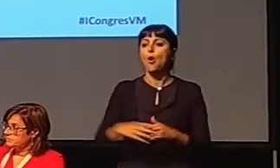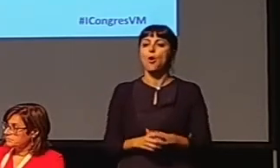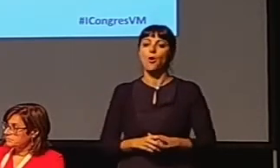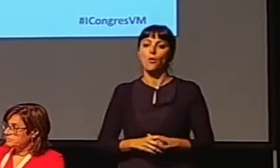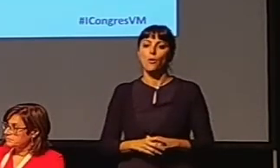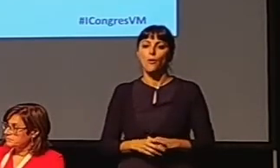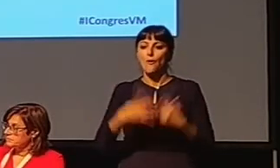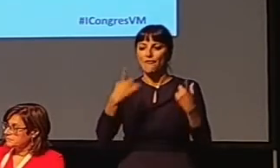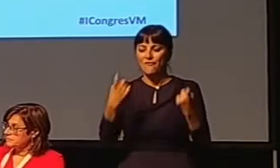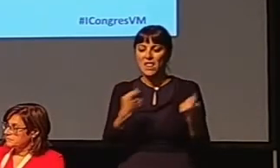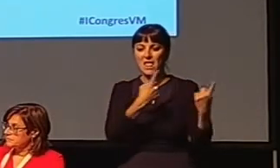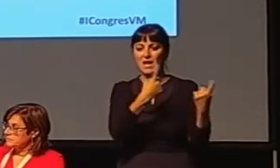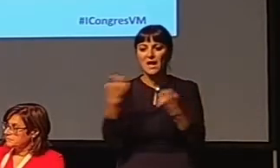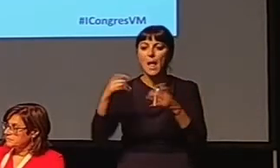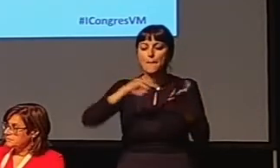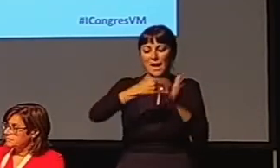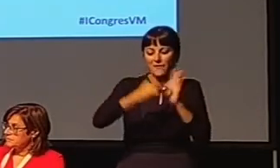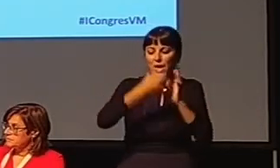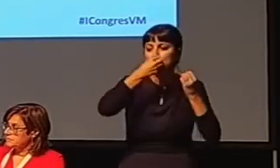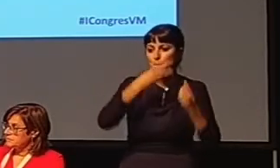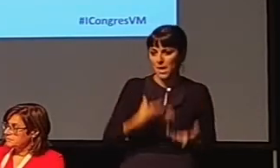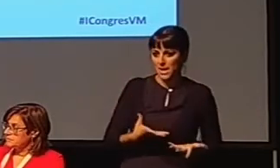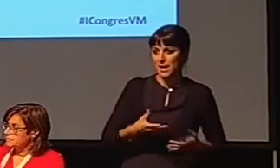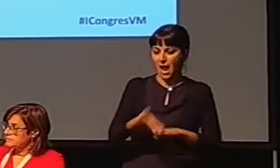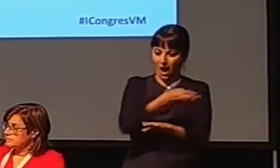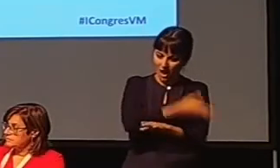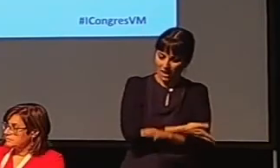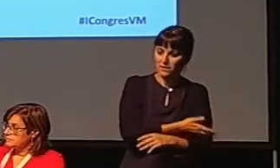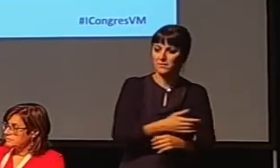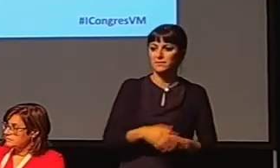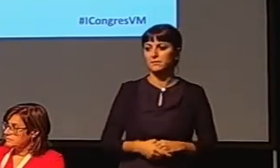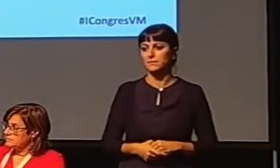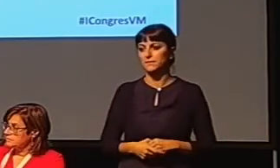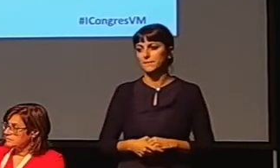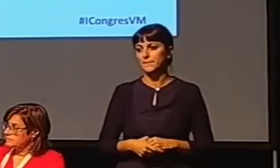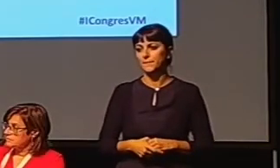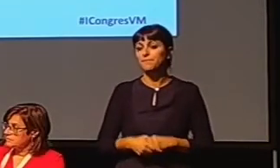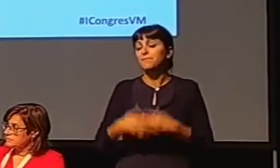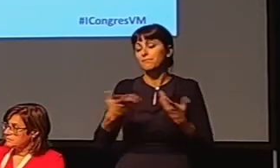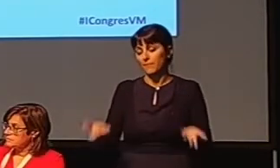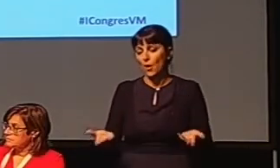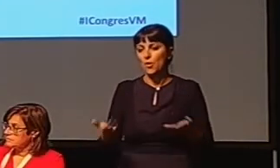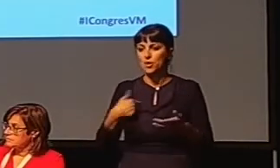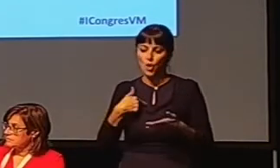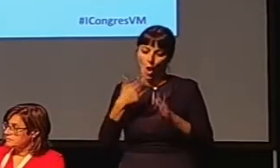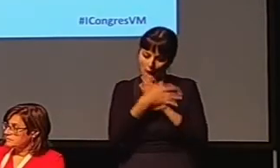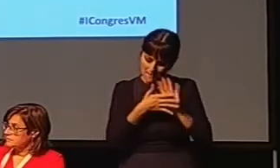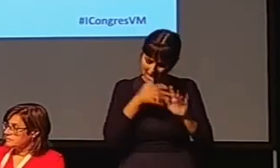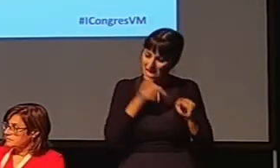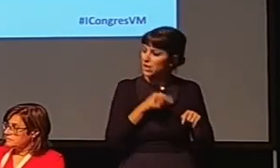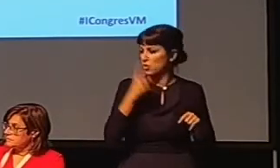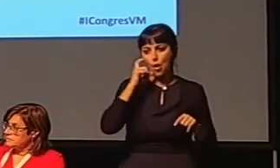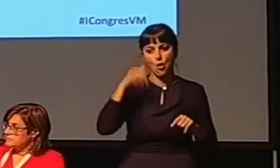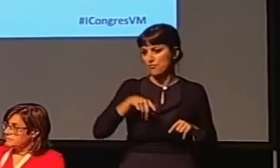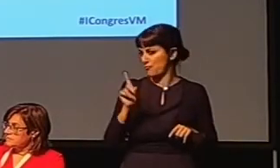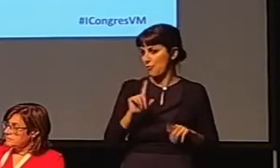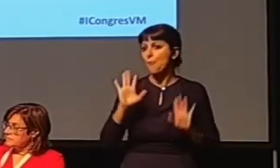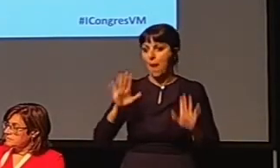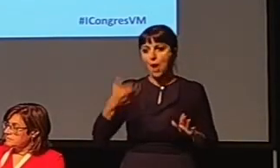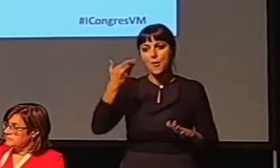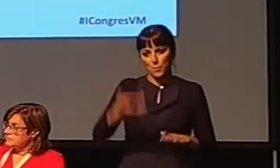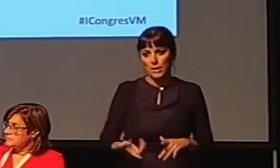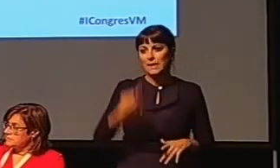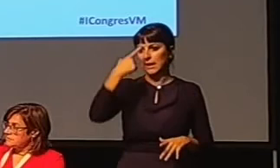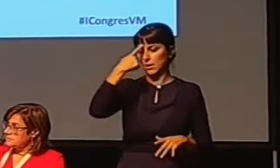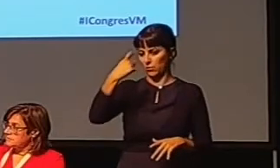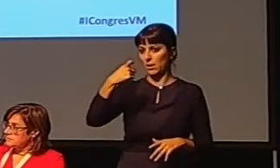plantejament, d'una manca de planificació, etcètera, etcètera. Vale? Vull dir que no em vull enrotllar en això. Però jo crec que sí que és important no oblidar que això té que veure precisament